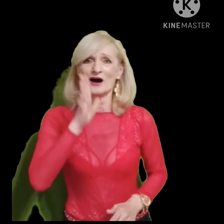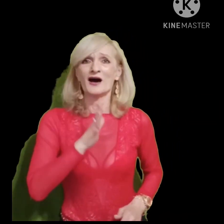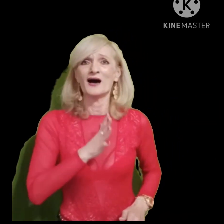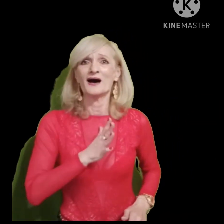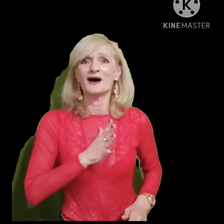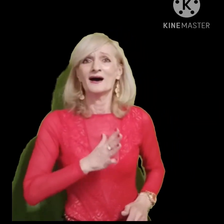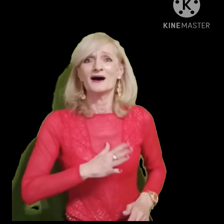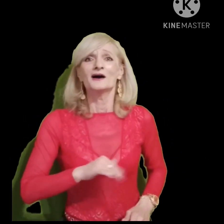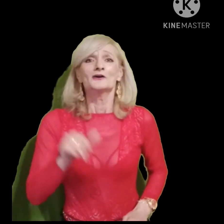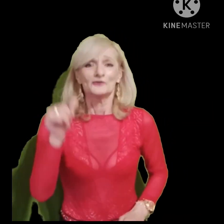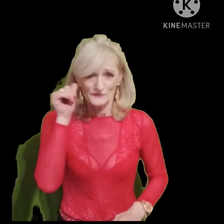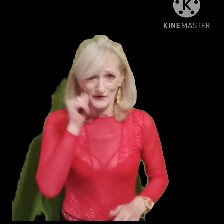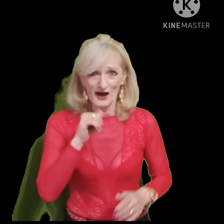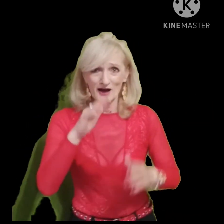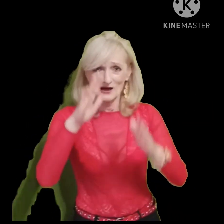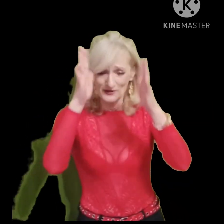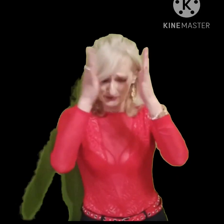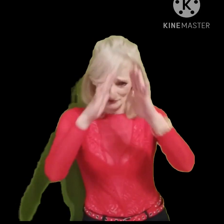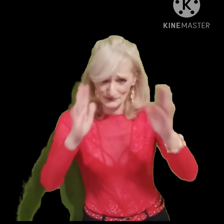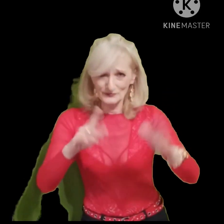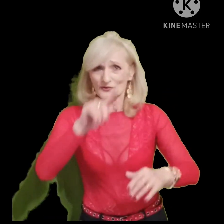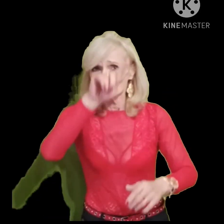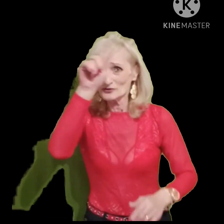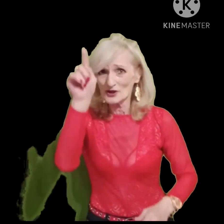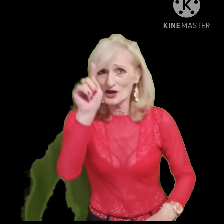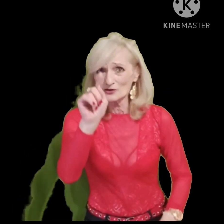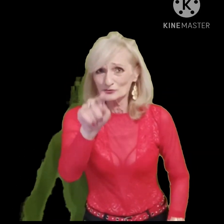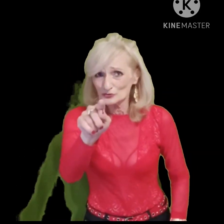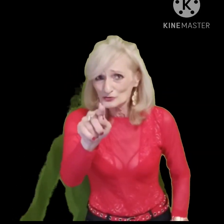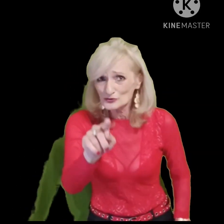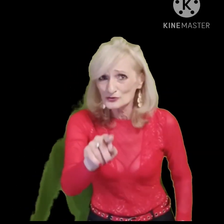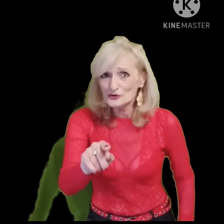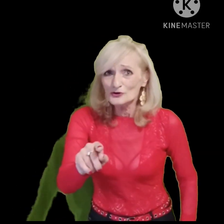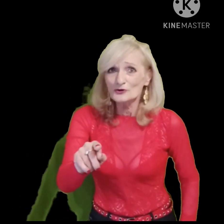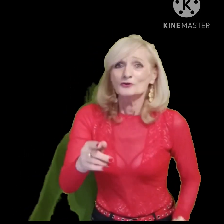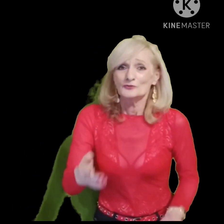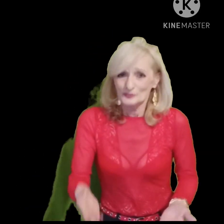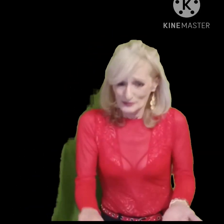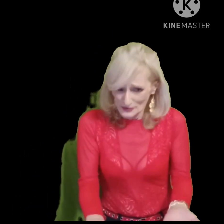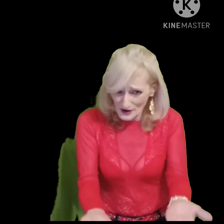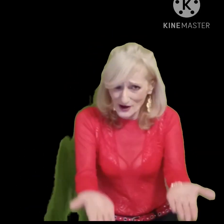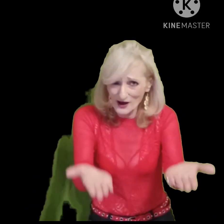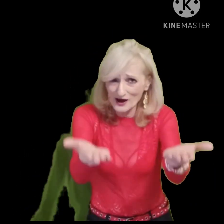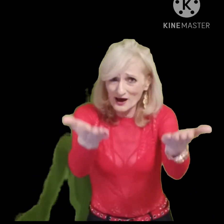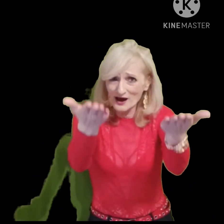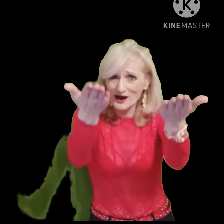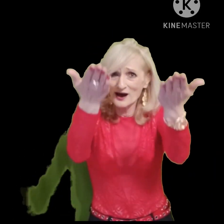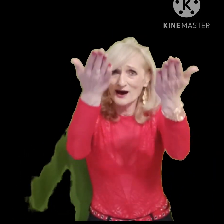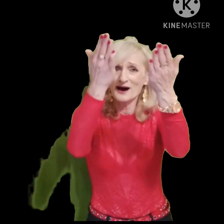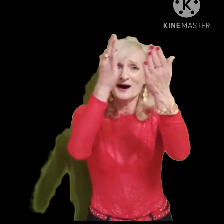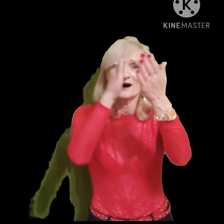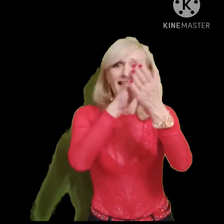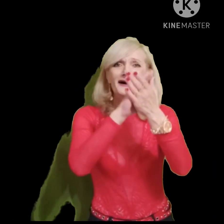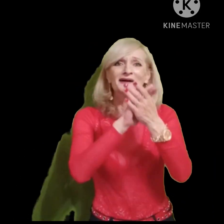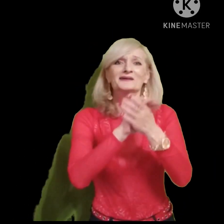دیوایی که در این بس دلت عشقه گرمی شد با تو